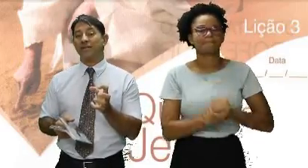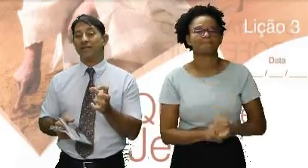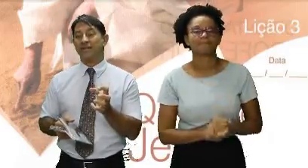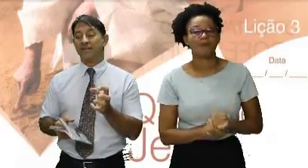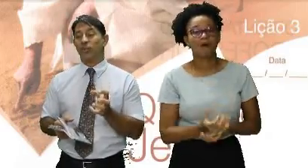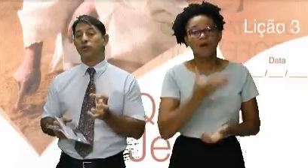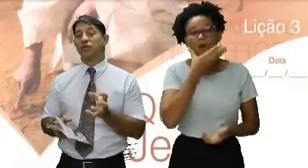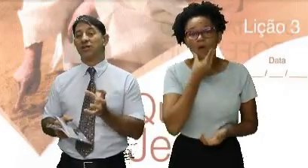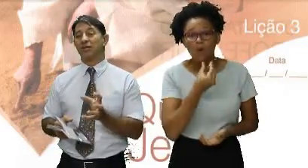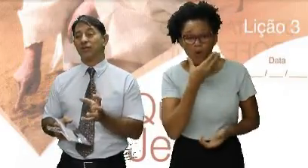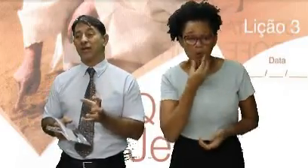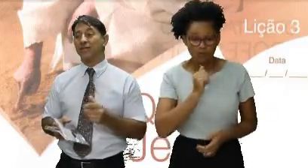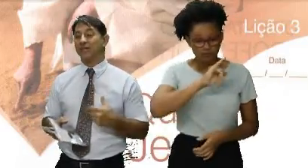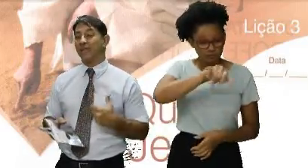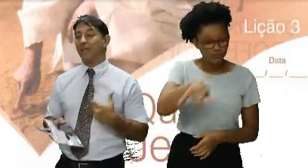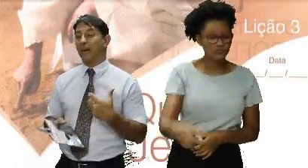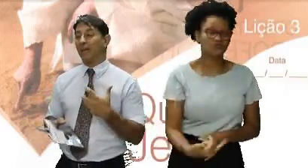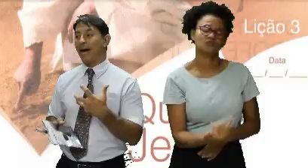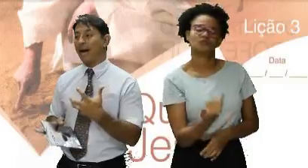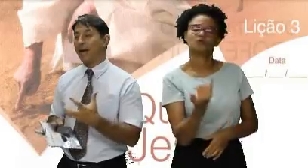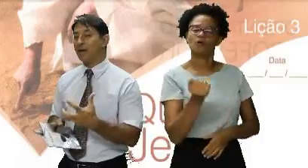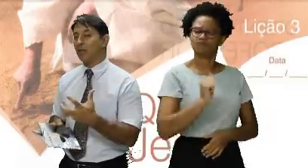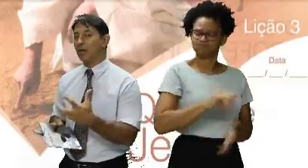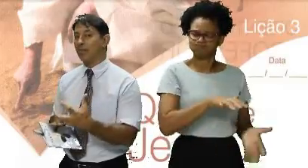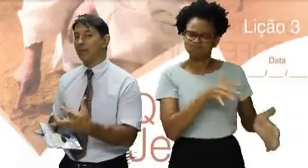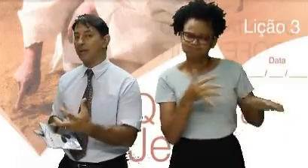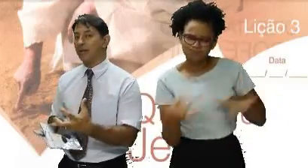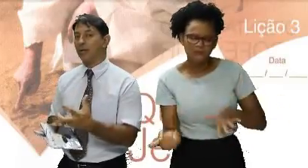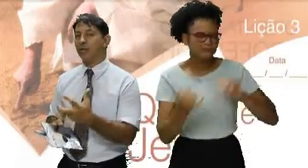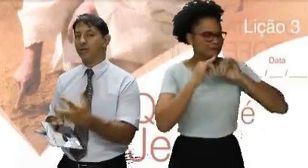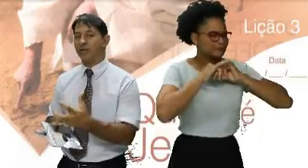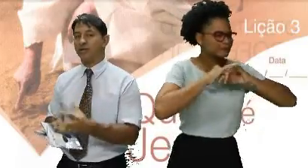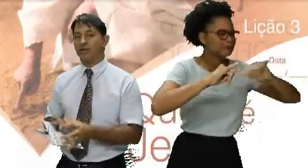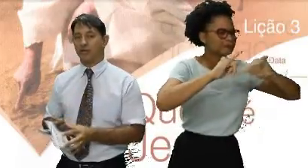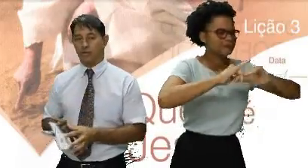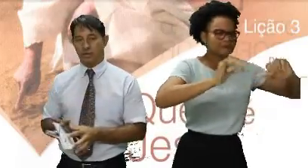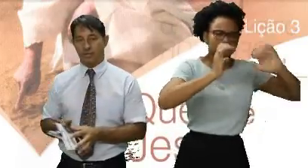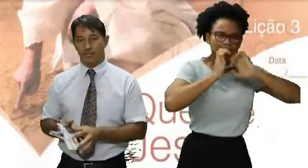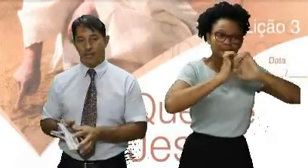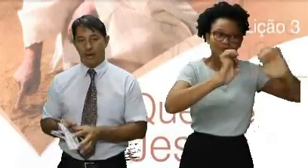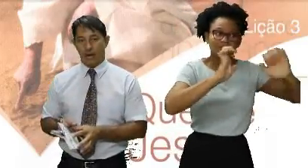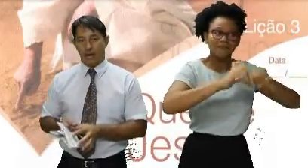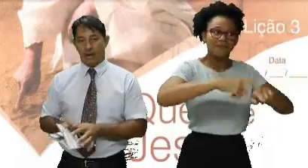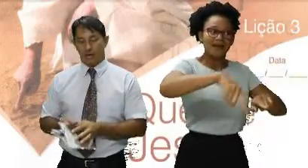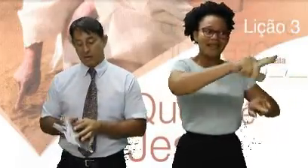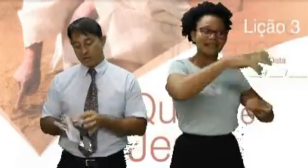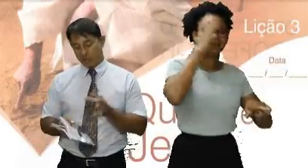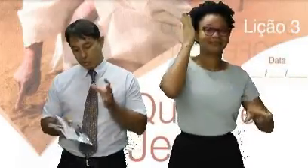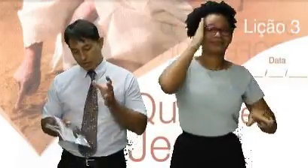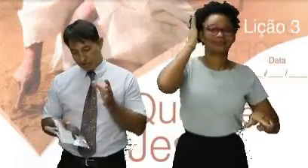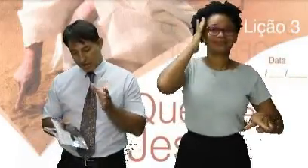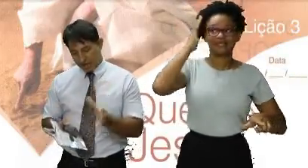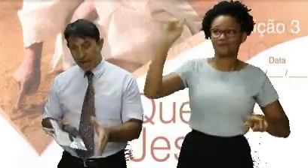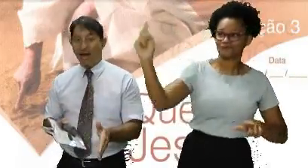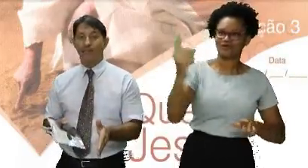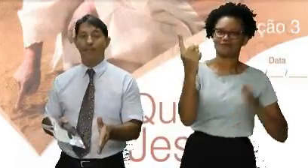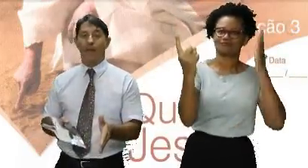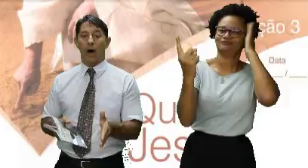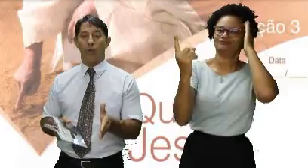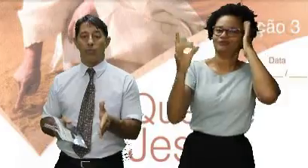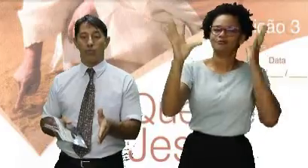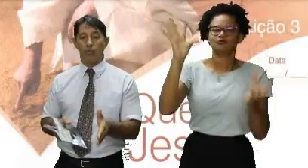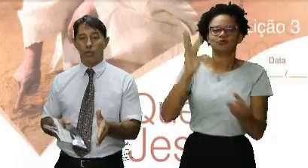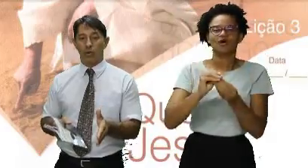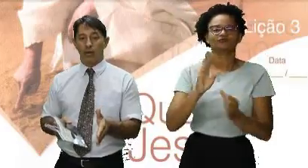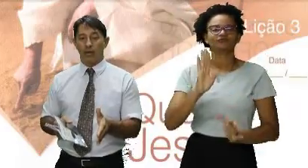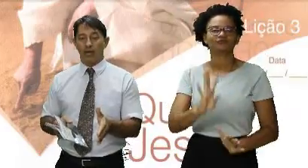João Batista mostrando que ele estava preparando o caminho de Jesus. Então Jesus chega